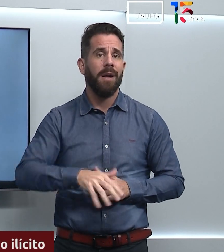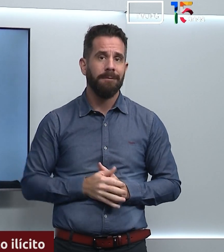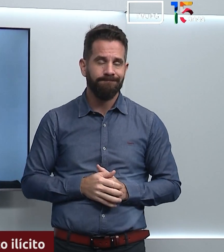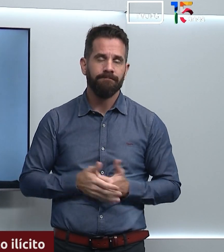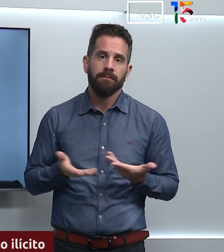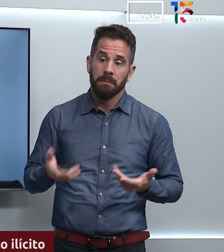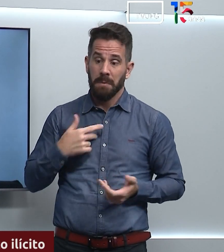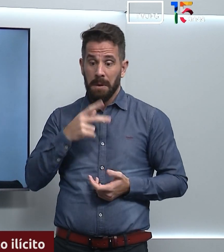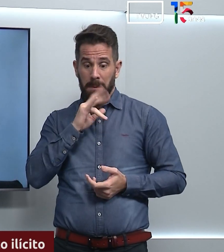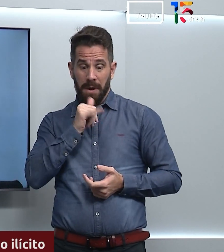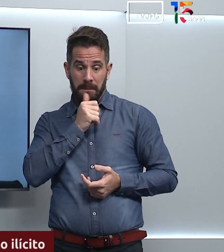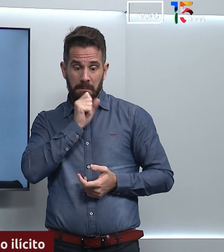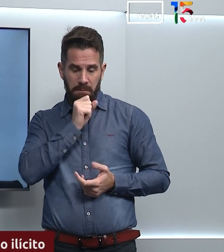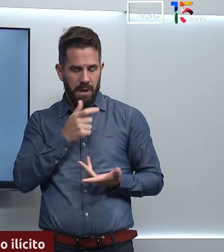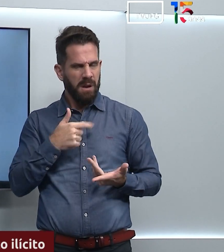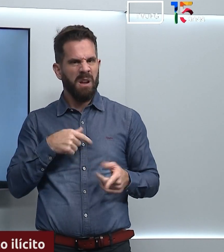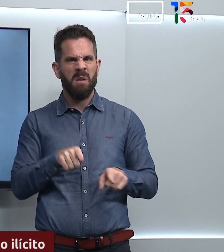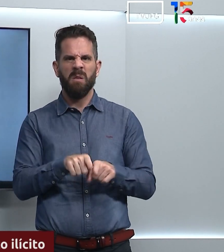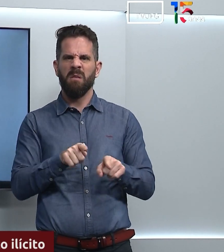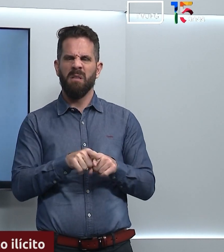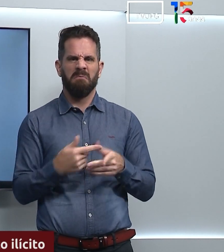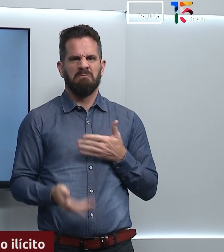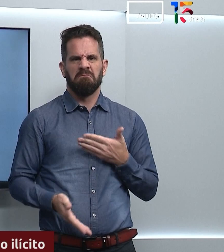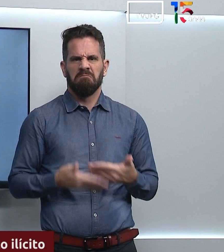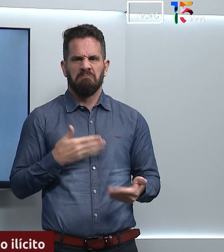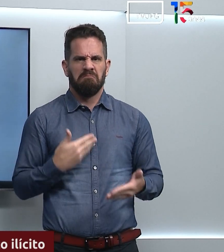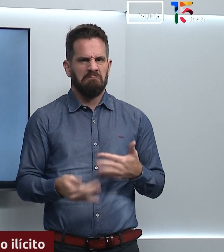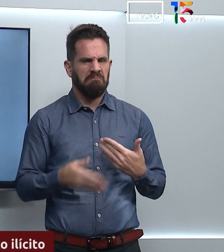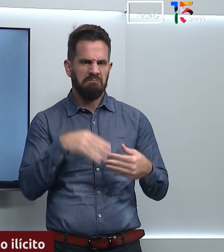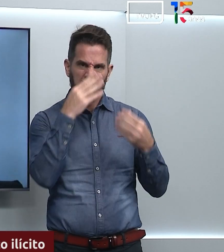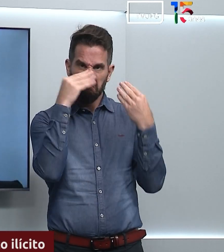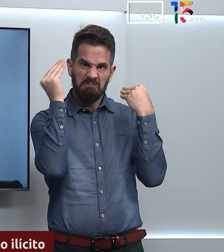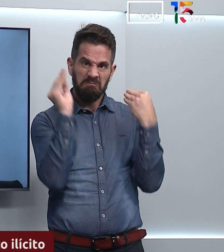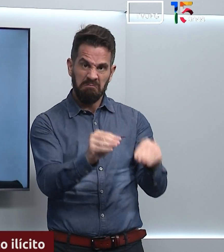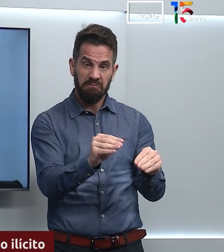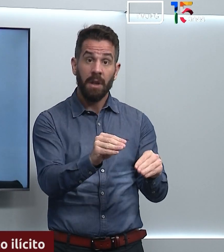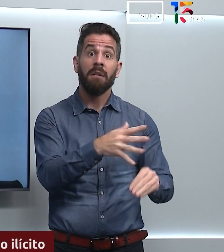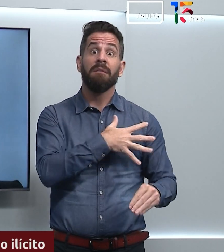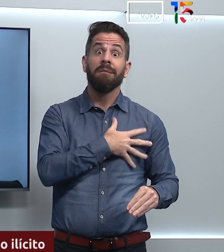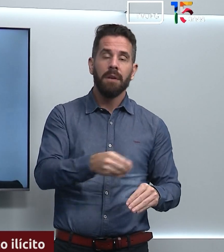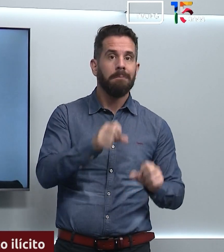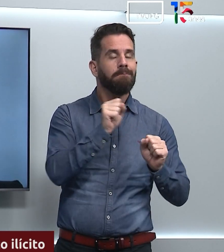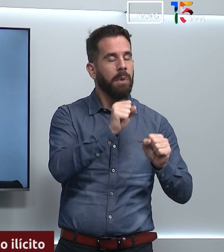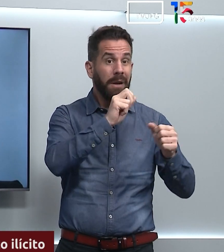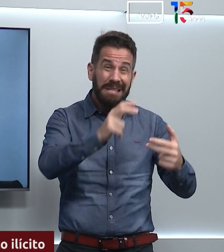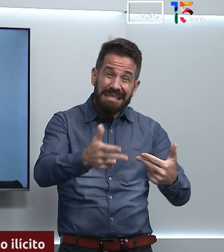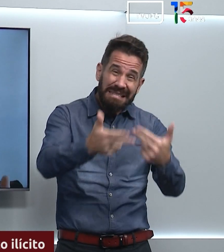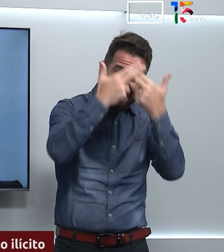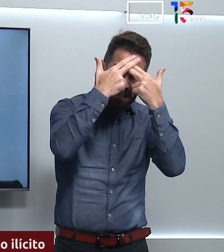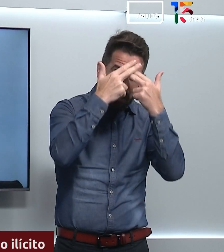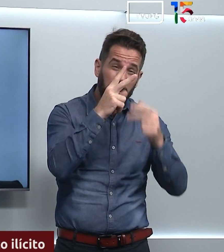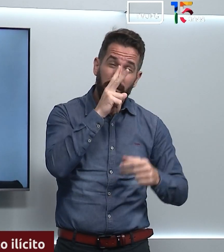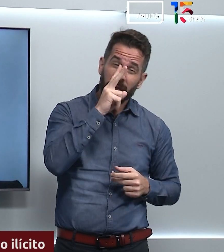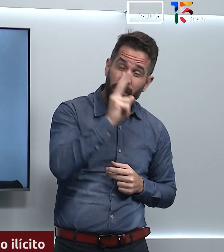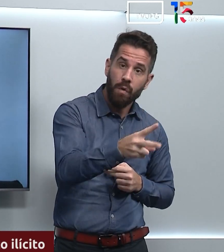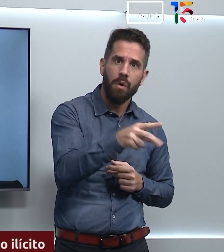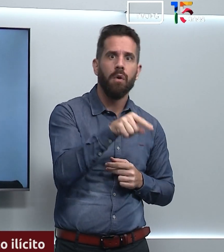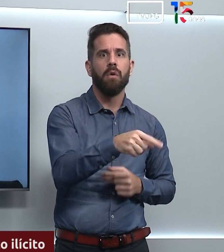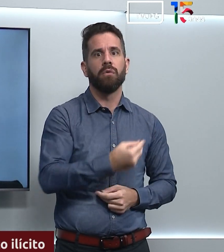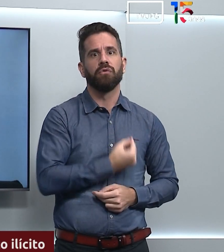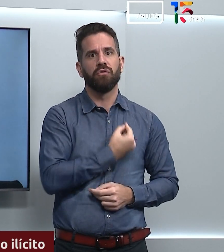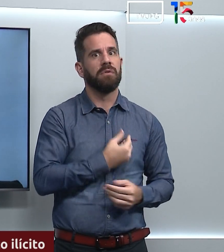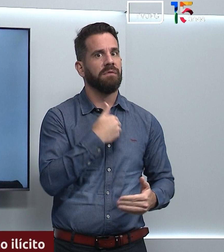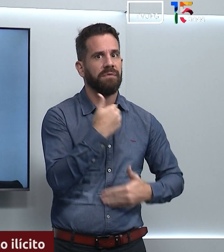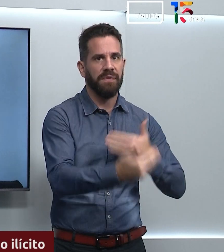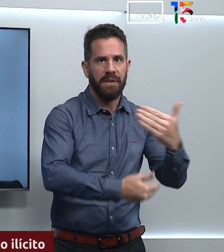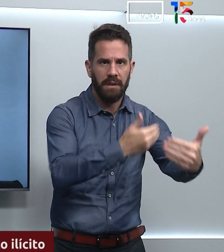que é uma obrigação, ele está causando uma sequela, talvez, para a vida toda. Então, assim, já é um avanço. É um